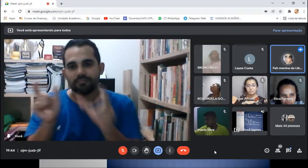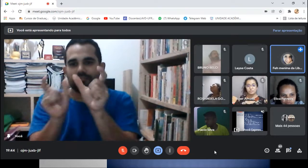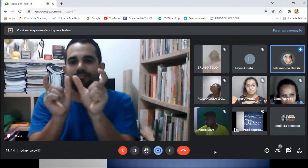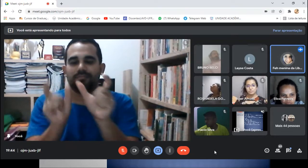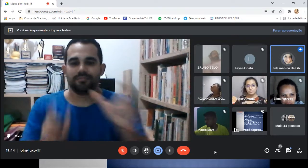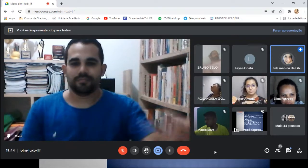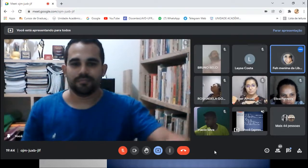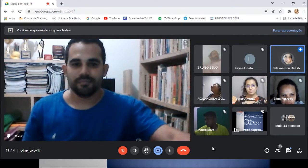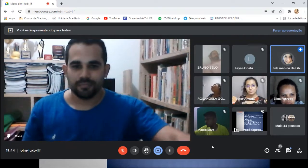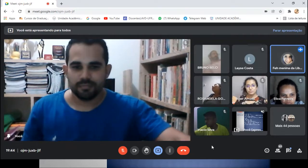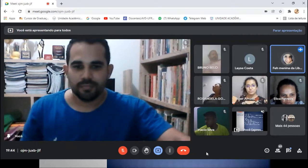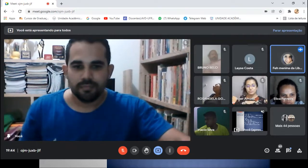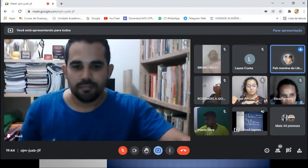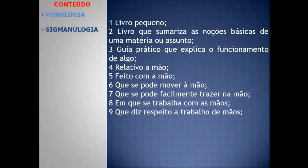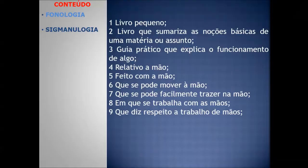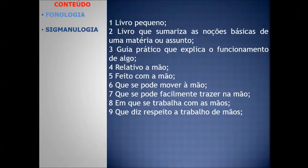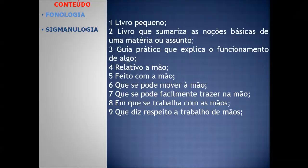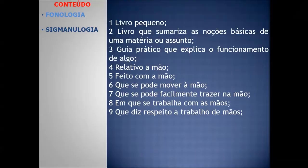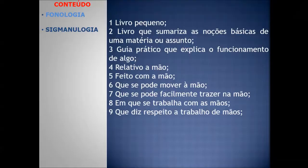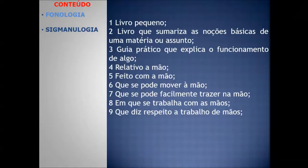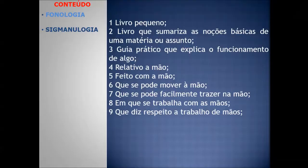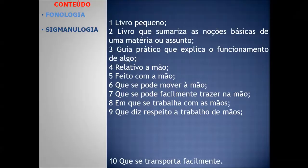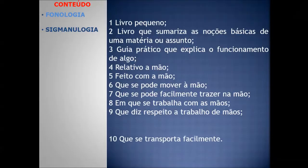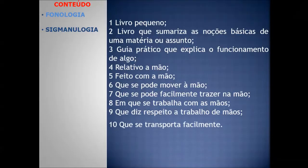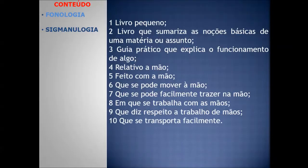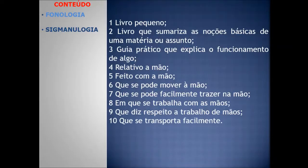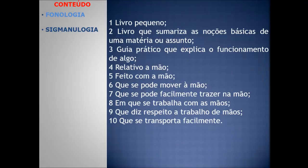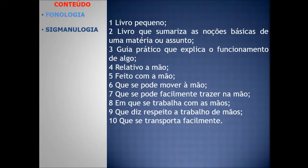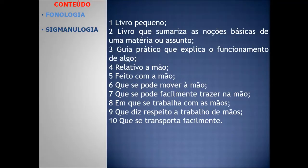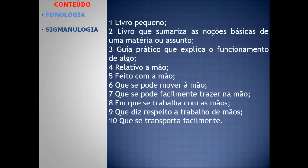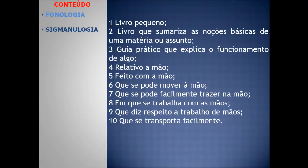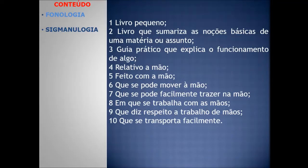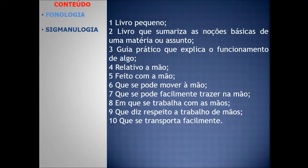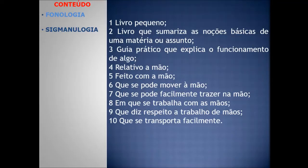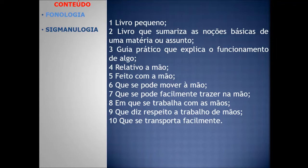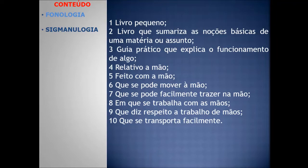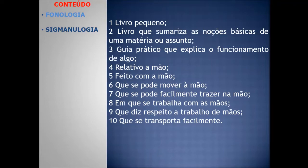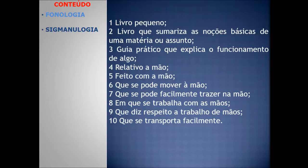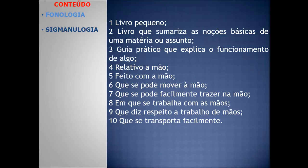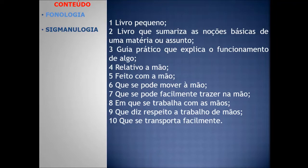vários pontos, né, que agrega ao sinal de sigmanologia.